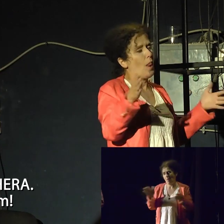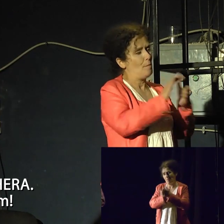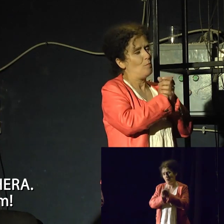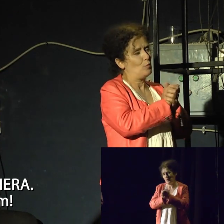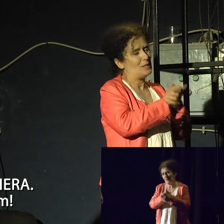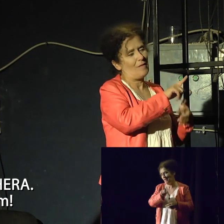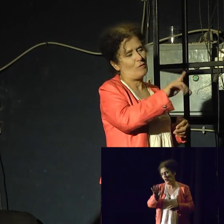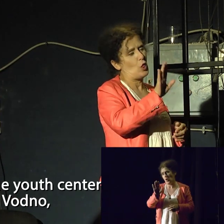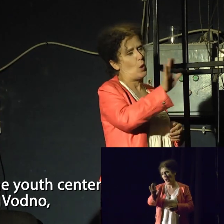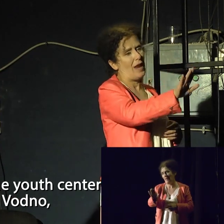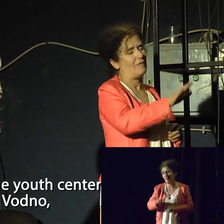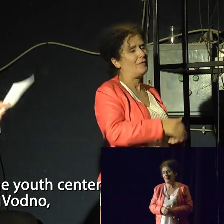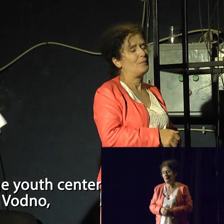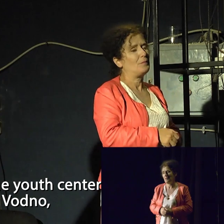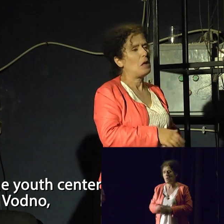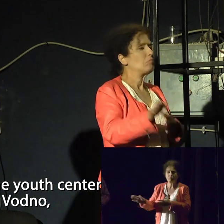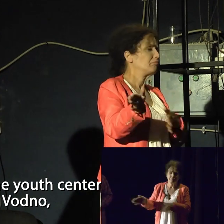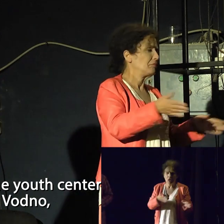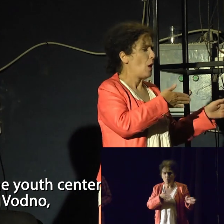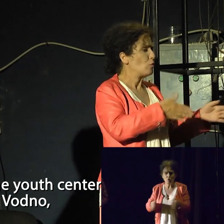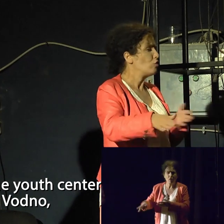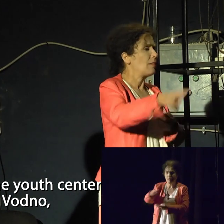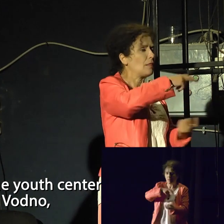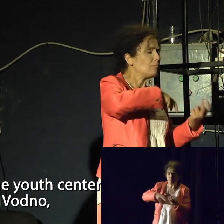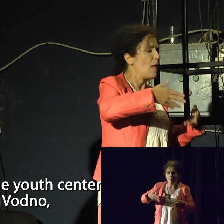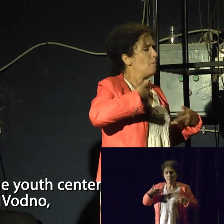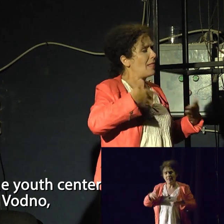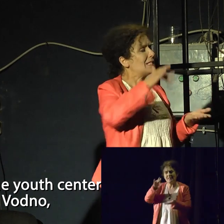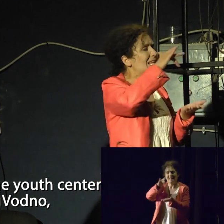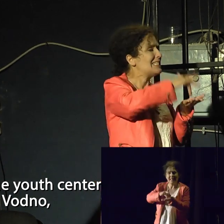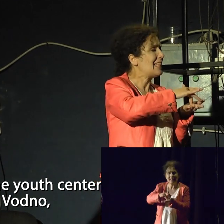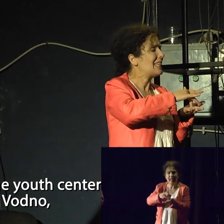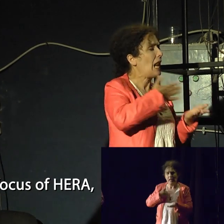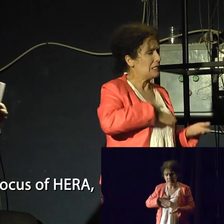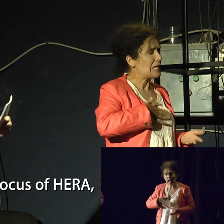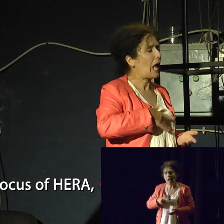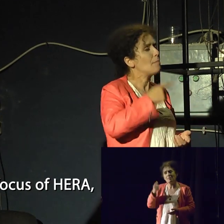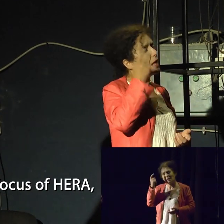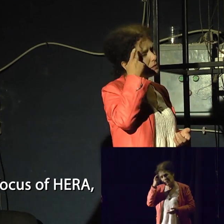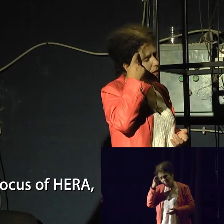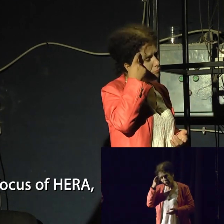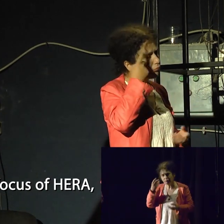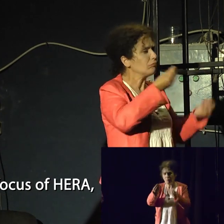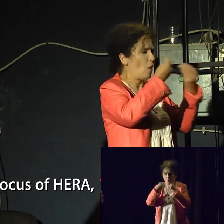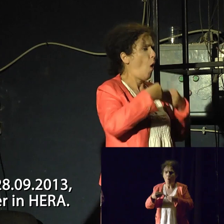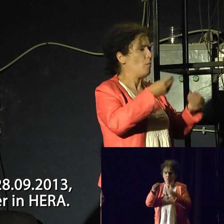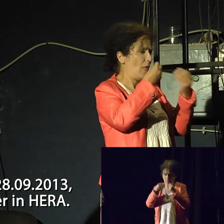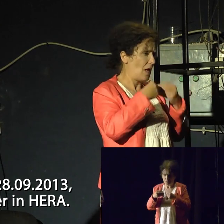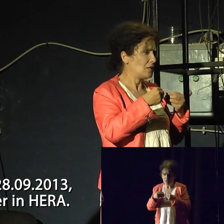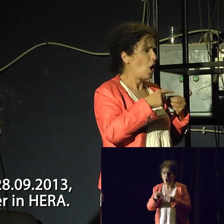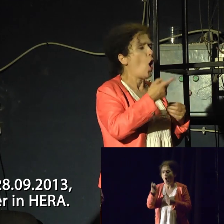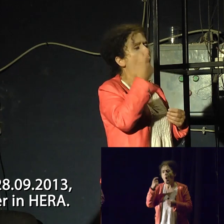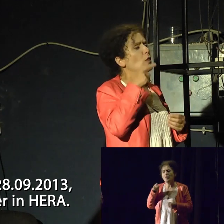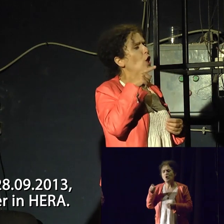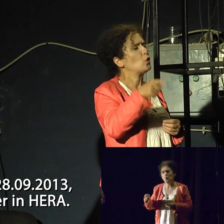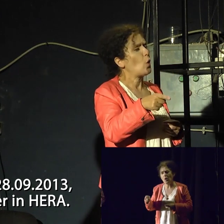нив. Не прошетаа ни с младинскиот центар, сакам да знам, водно, ни објаснија што работи Хера. И од тој